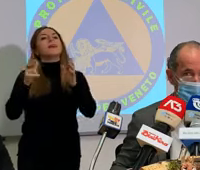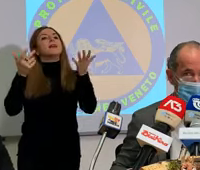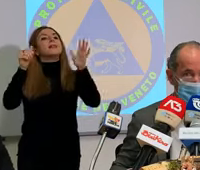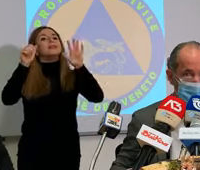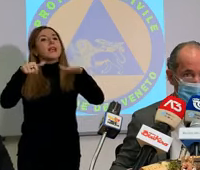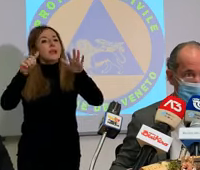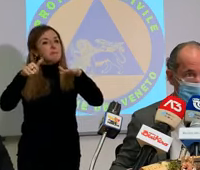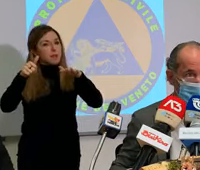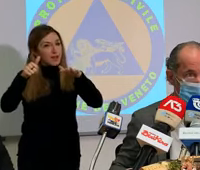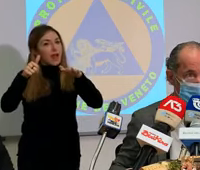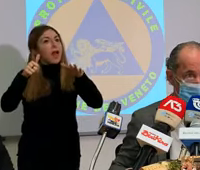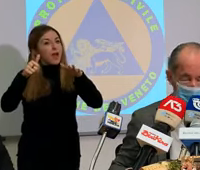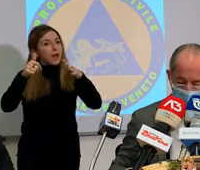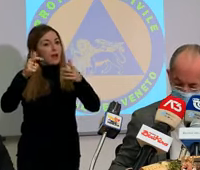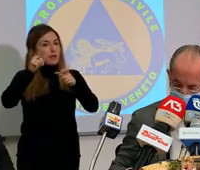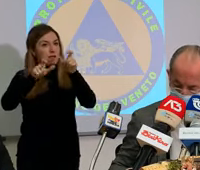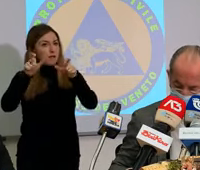posti